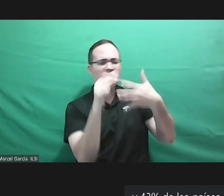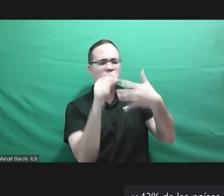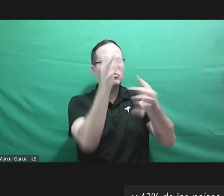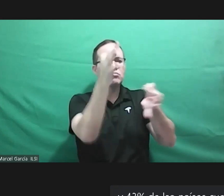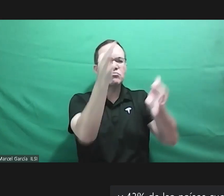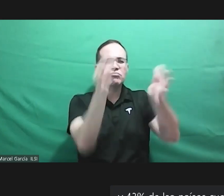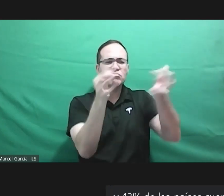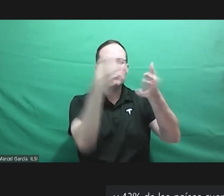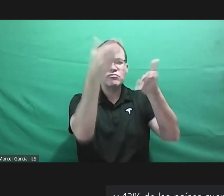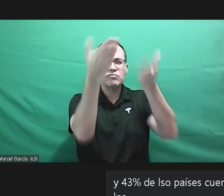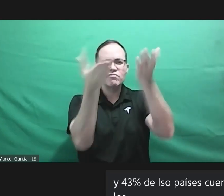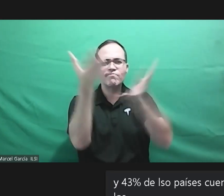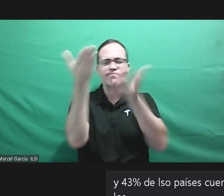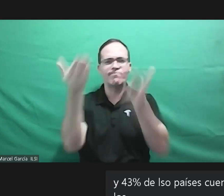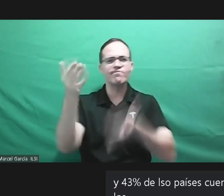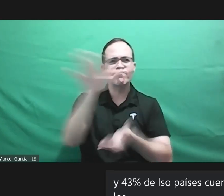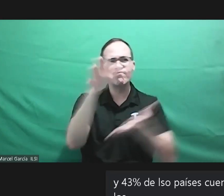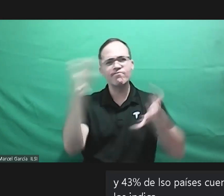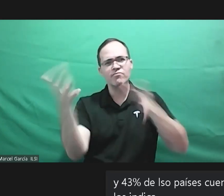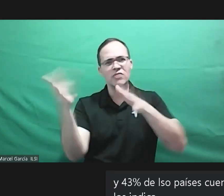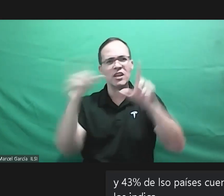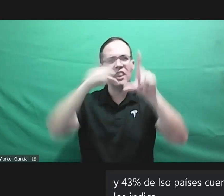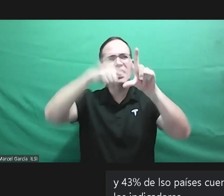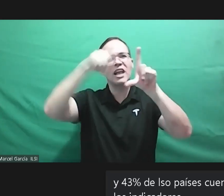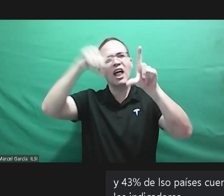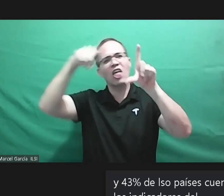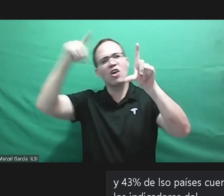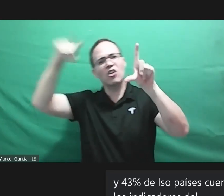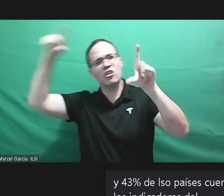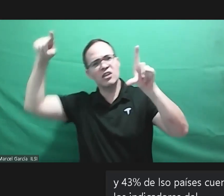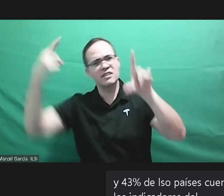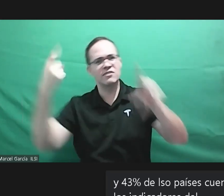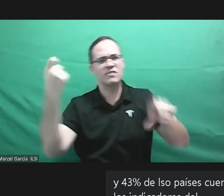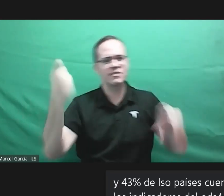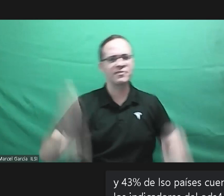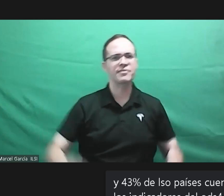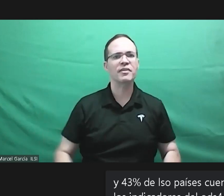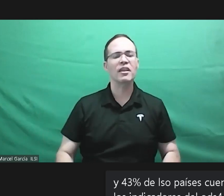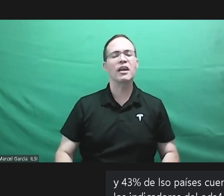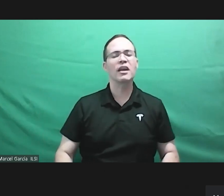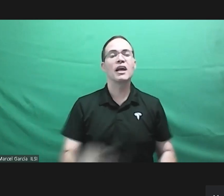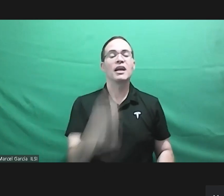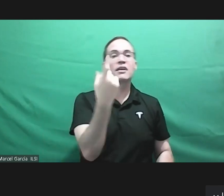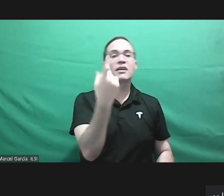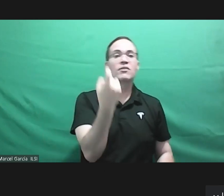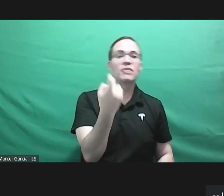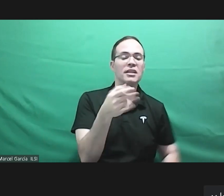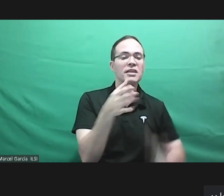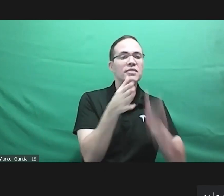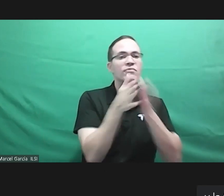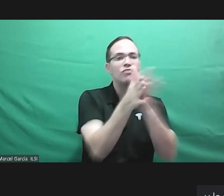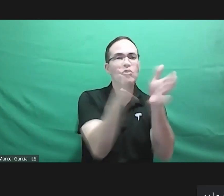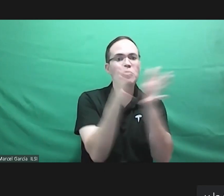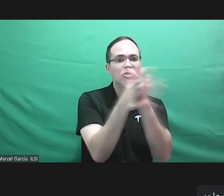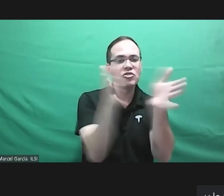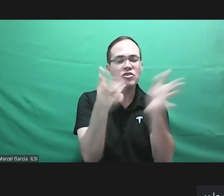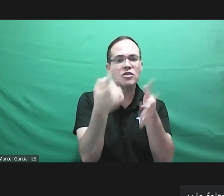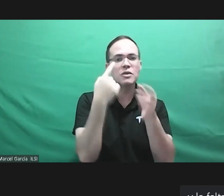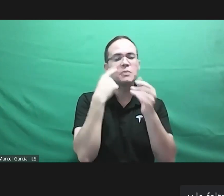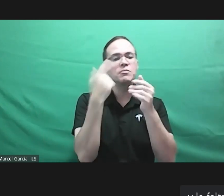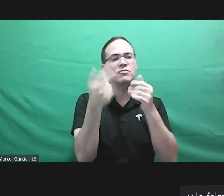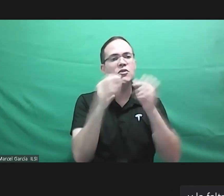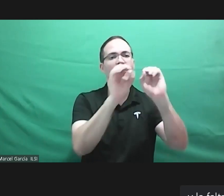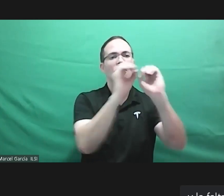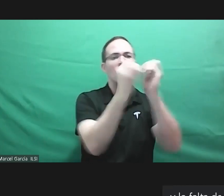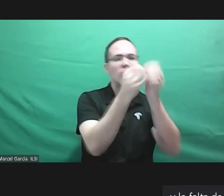marco de la Agenda 2030 también se evidenció esto que mencionaba de la falta de desagregaciones, o sea, la información exigida por los indicadores globales y temáticos